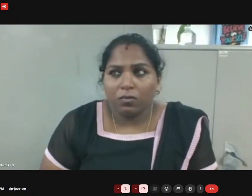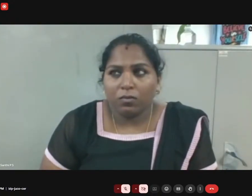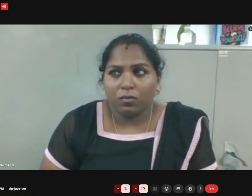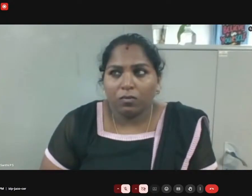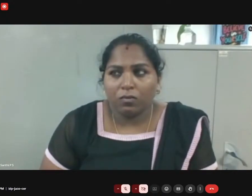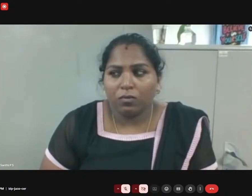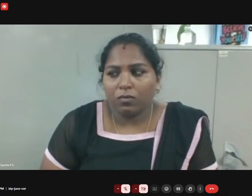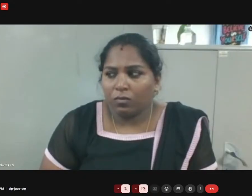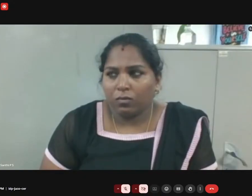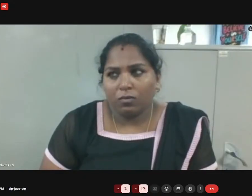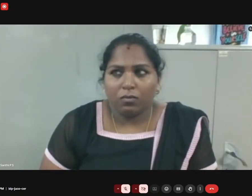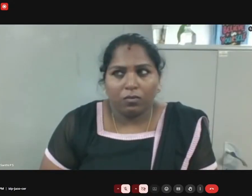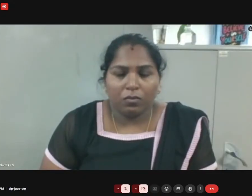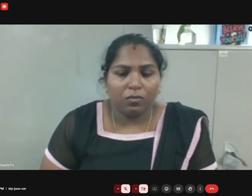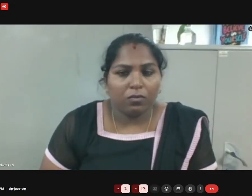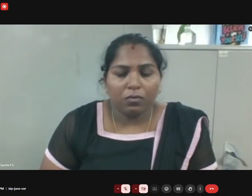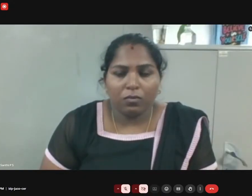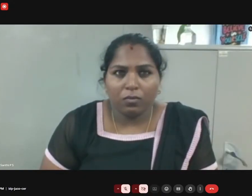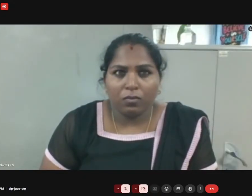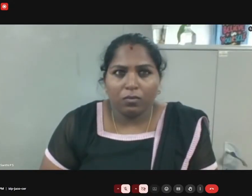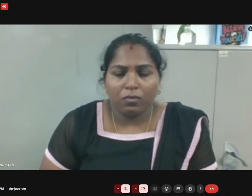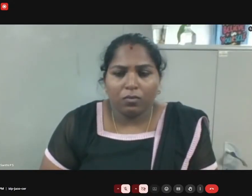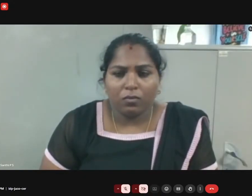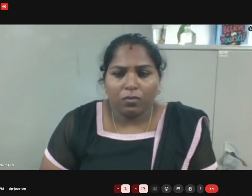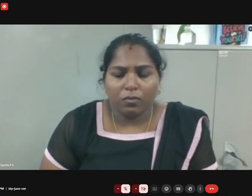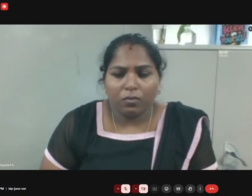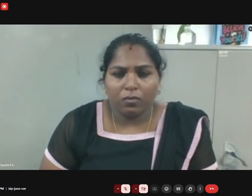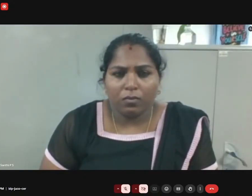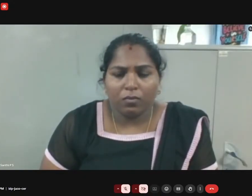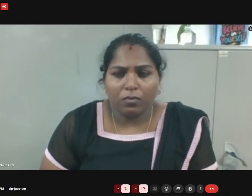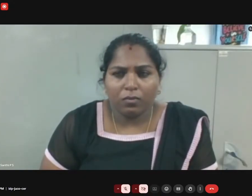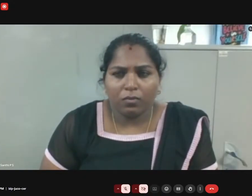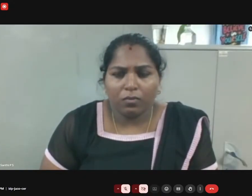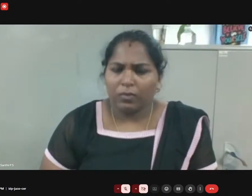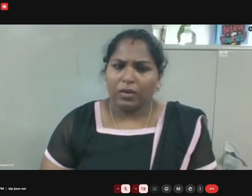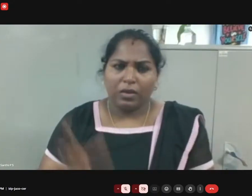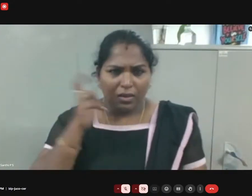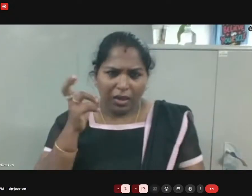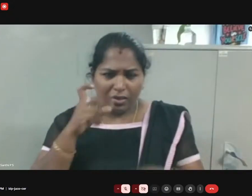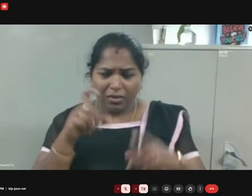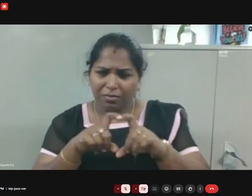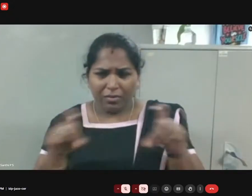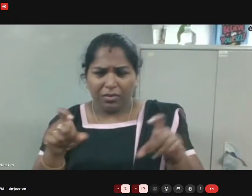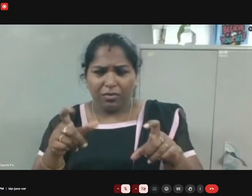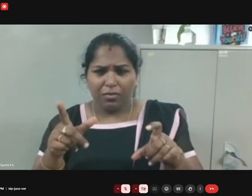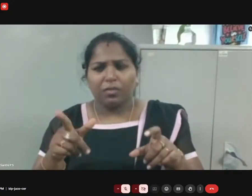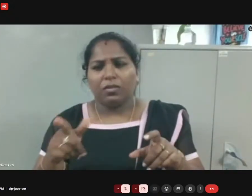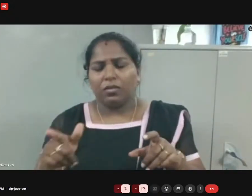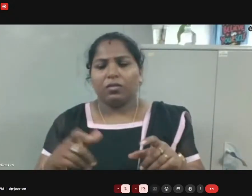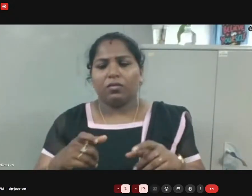എന്റെ സൈഡിൽ ആണെന്ന് തോന്നുന്നു കേട്ടോ. ആയിക്കോട്ടെ. അല്ല, ചോദ്യം കേൾക്കാവുന്നതാണ്, ചോദിച്ചാൽ മതി. ഞാൻ കമന്റ്